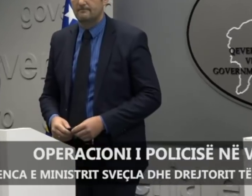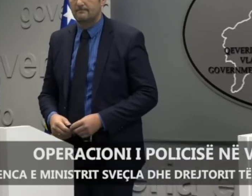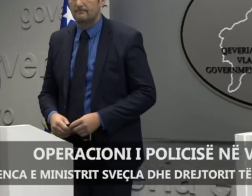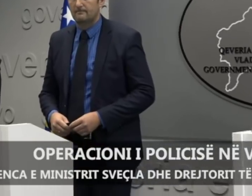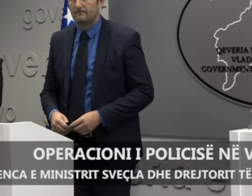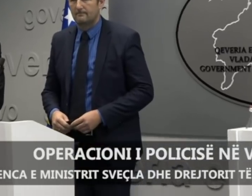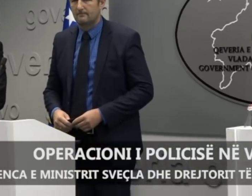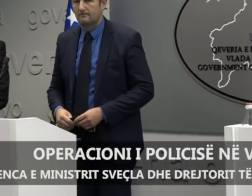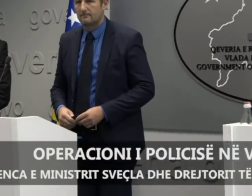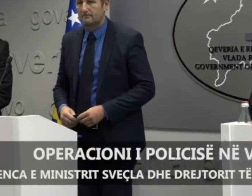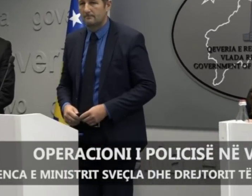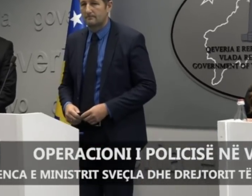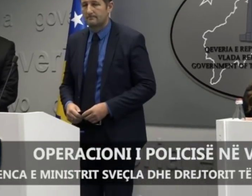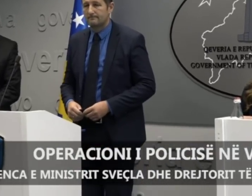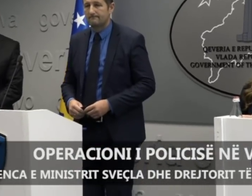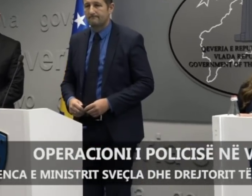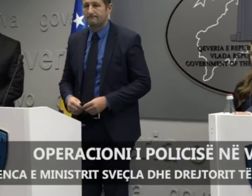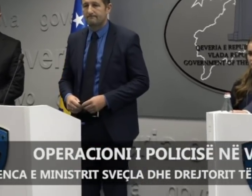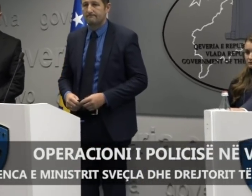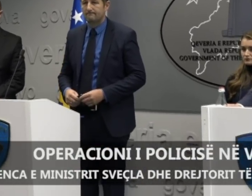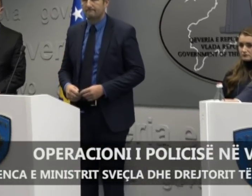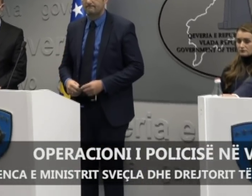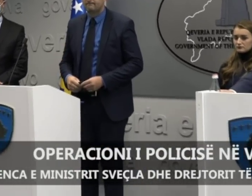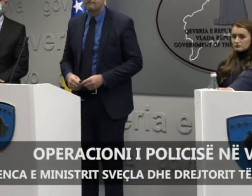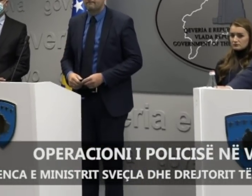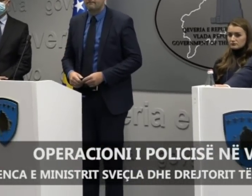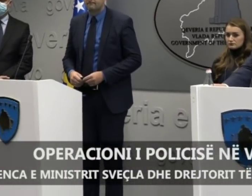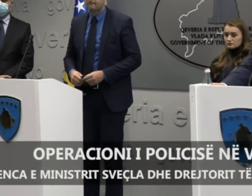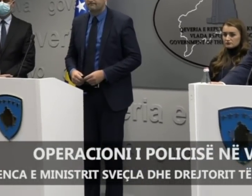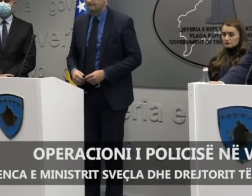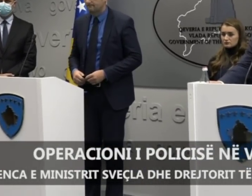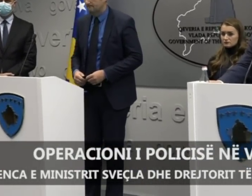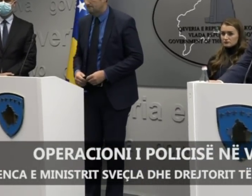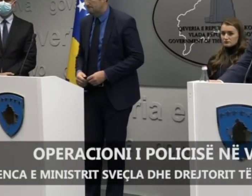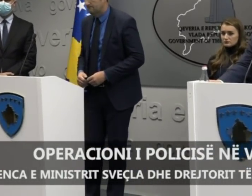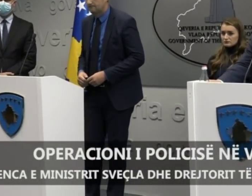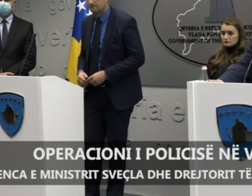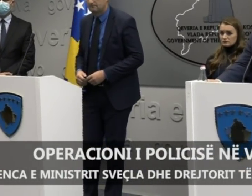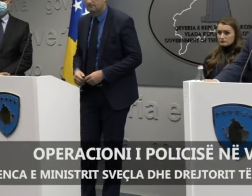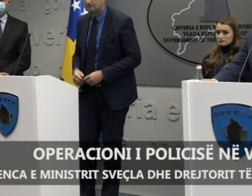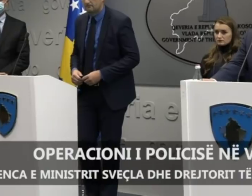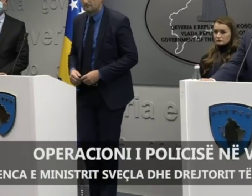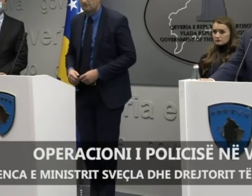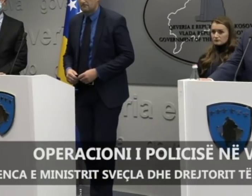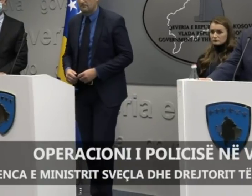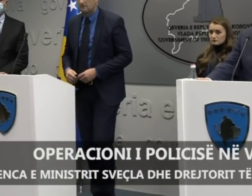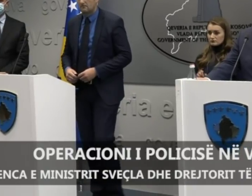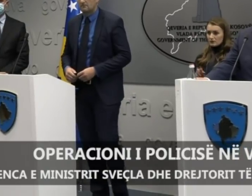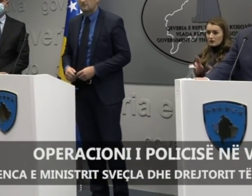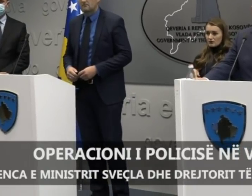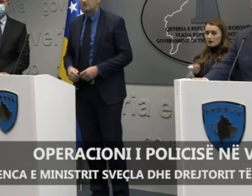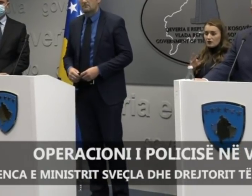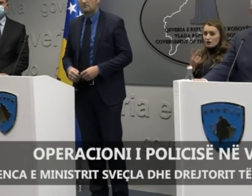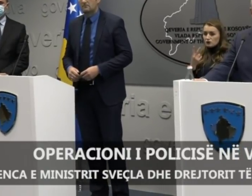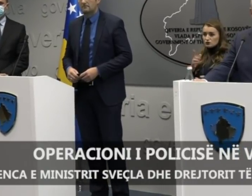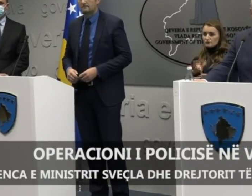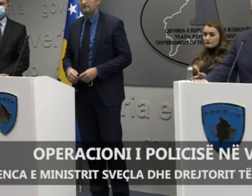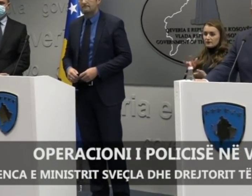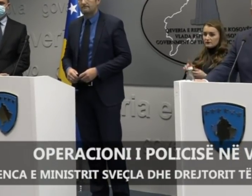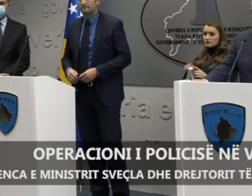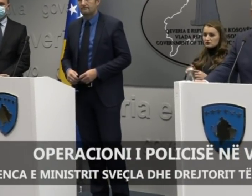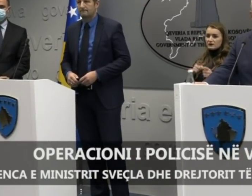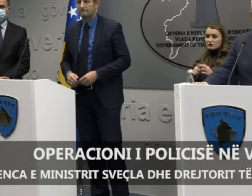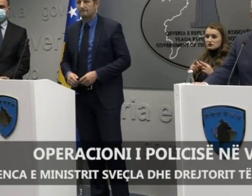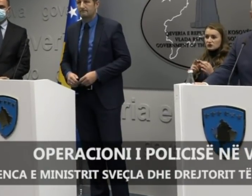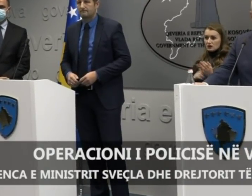Përshëndetje, jam Valon Fona prej kallëzo.com. Ministër, janë të paktën dy lokacione që kemi raportu që janë vendosë barikada treja.